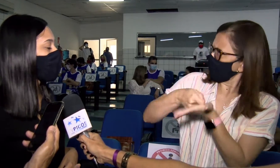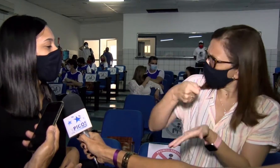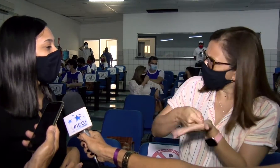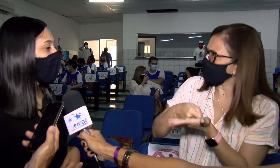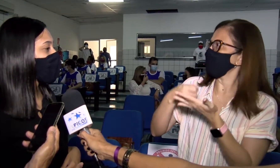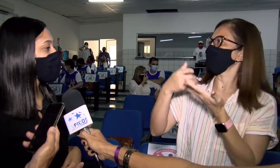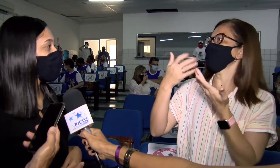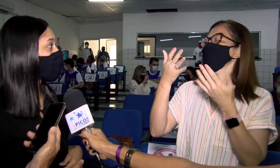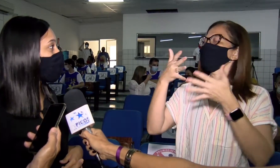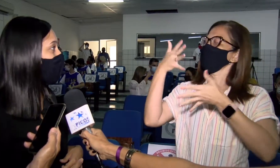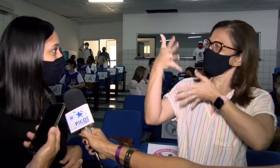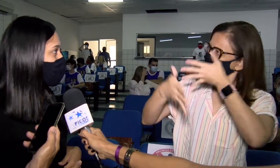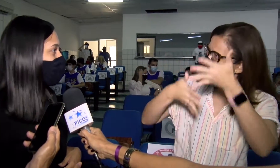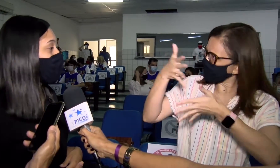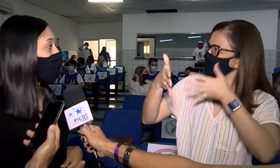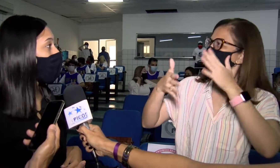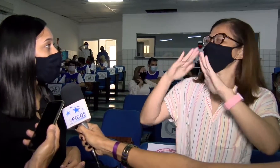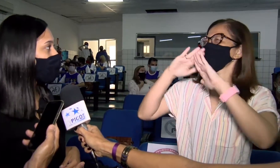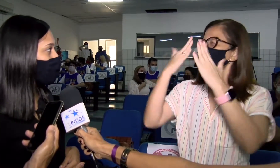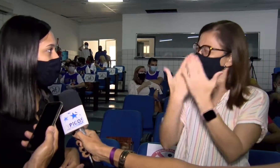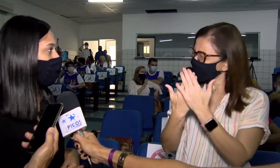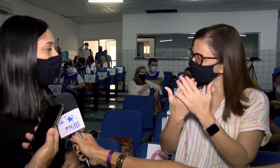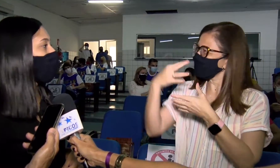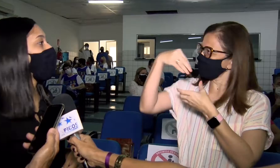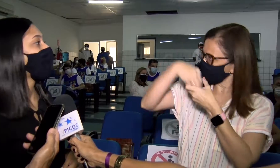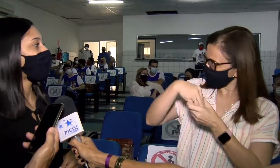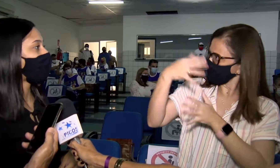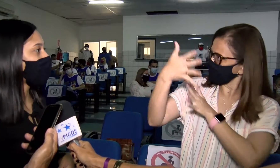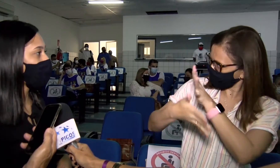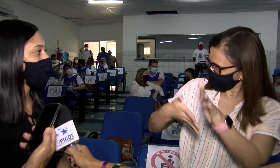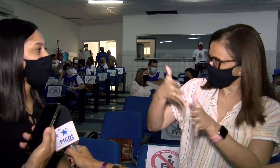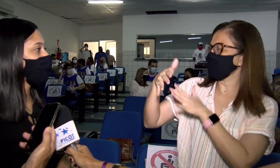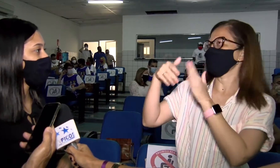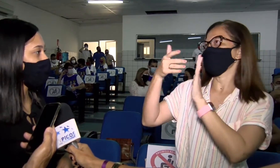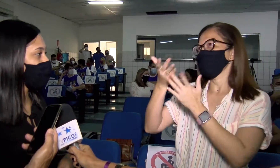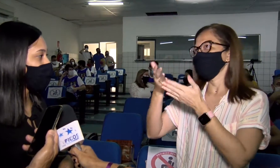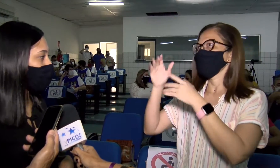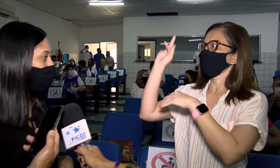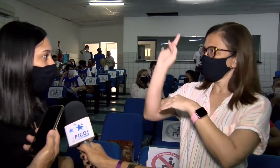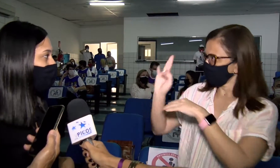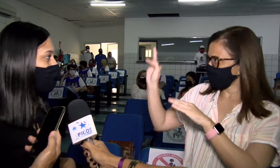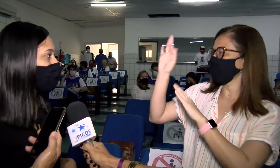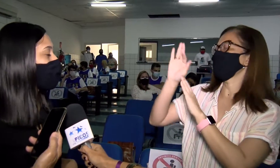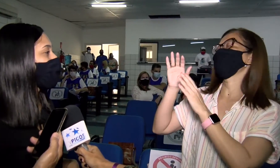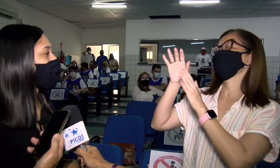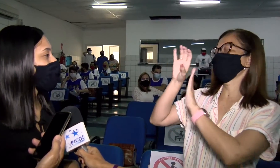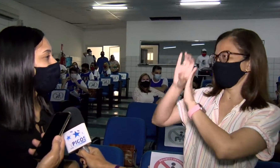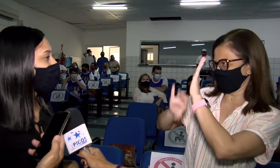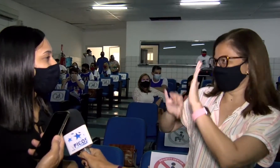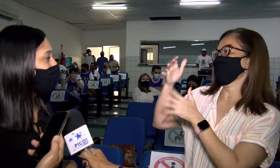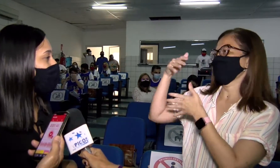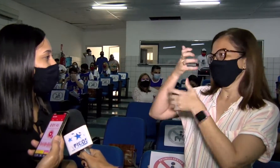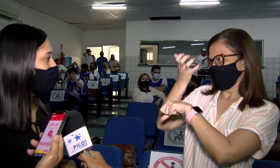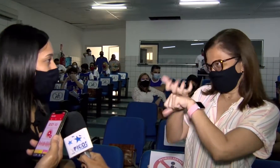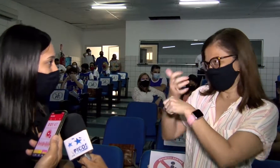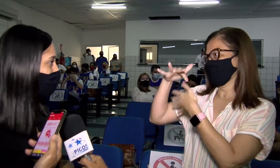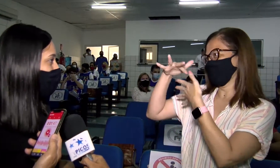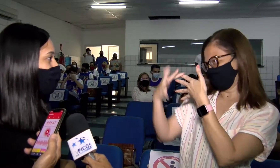essa diferença, essa cobrança maior na Libra, dentro das escolas, nas faculdades,